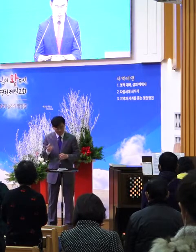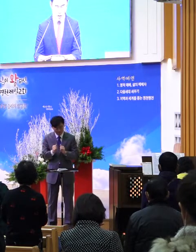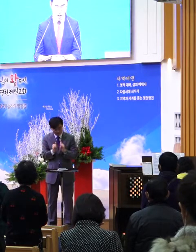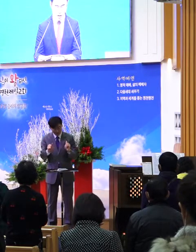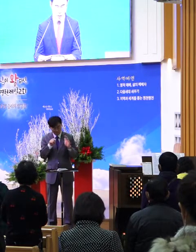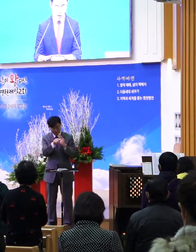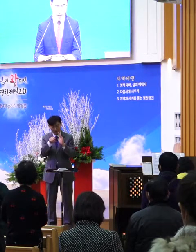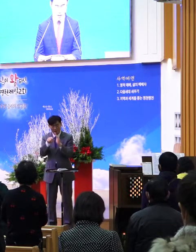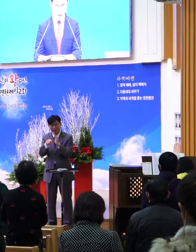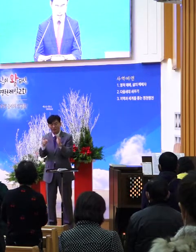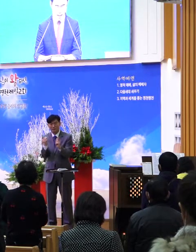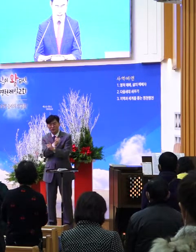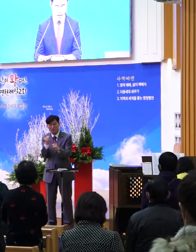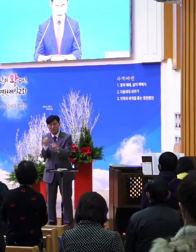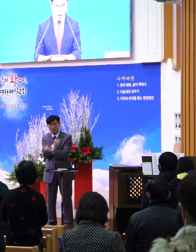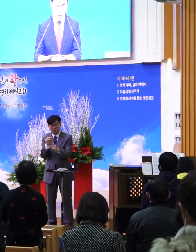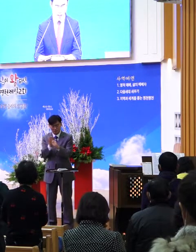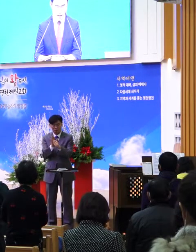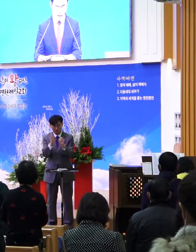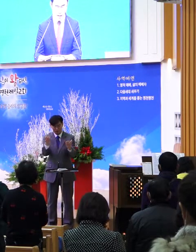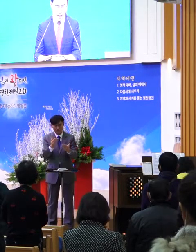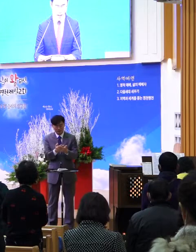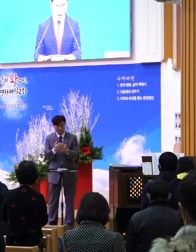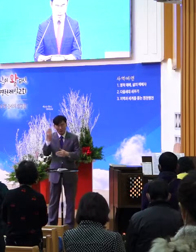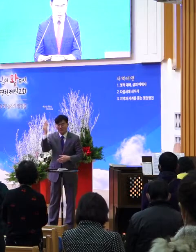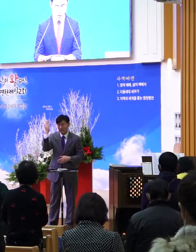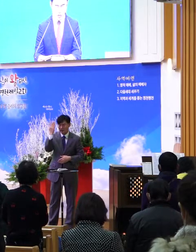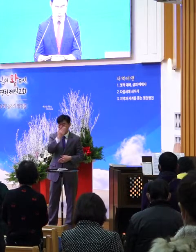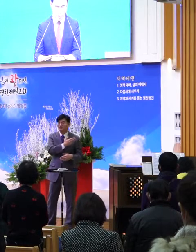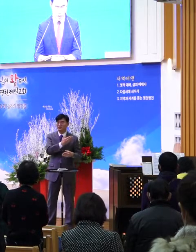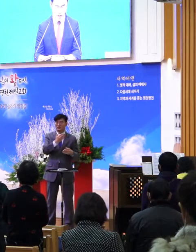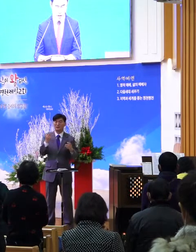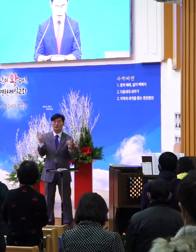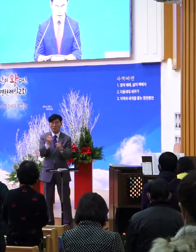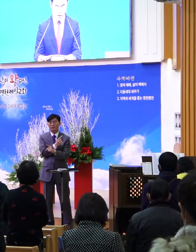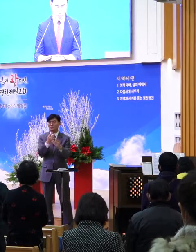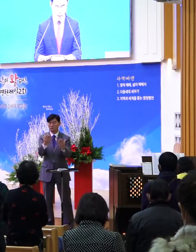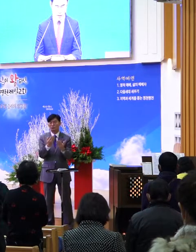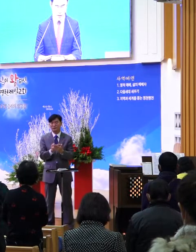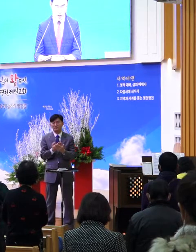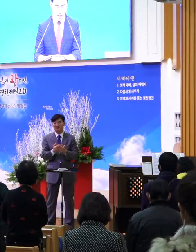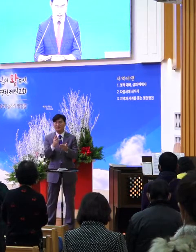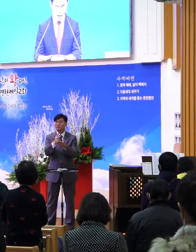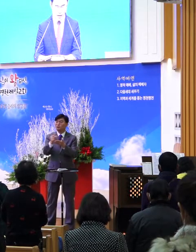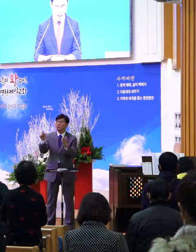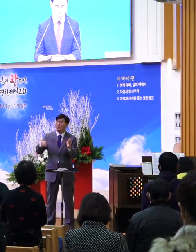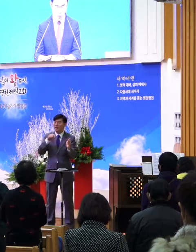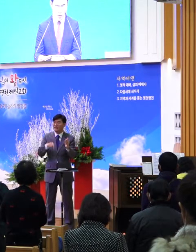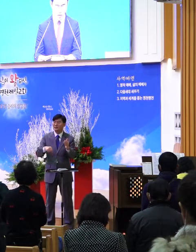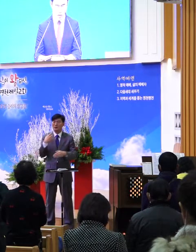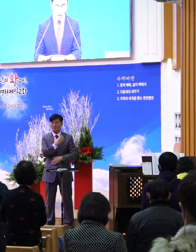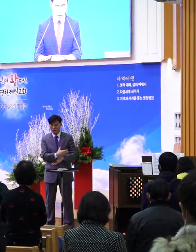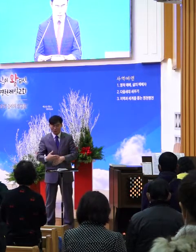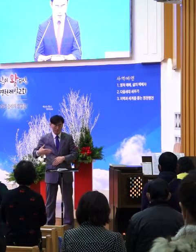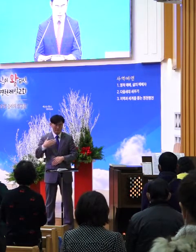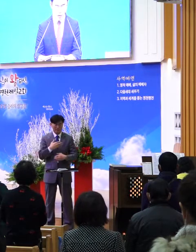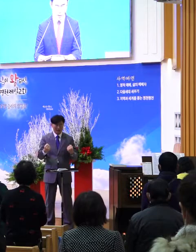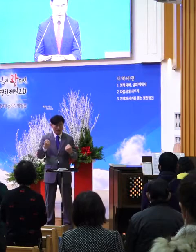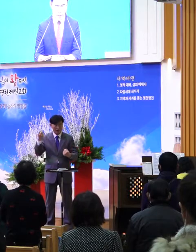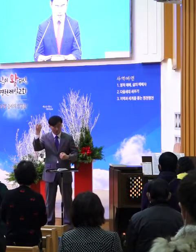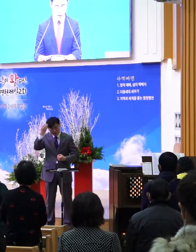만져주시고 그 병의 근원까지 주님 깨끗하게 고쳐주셔서 주님 안에서 영육간의 강건함으로 주님 앞에